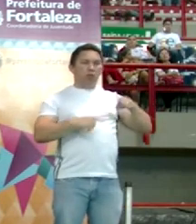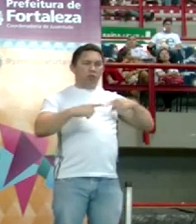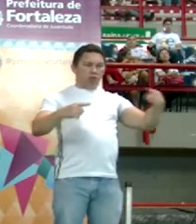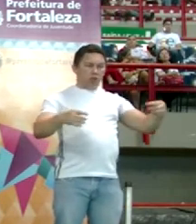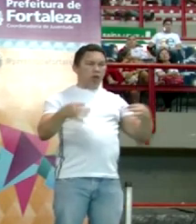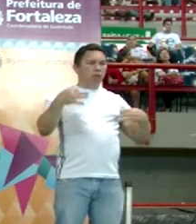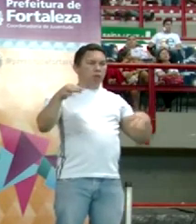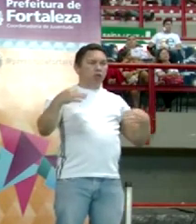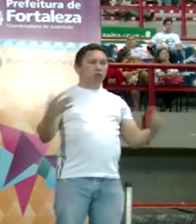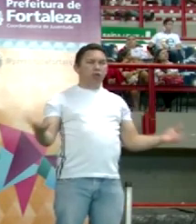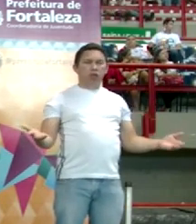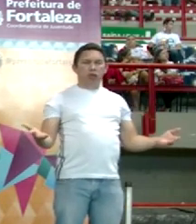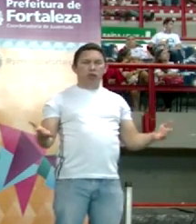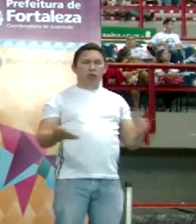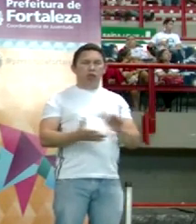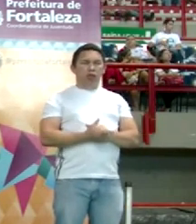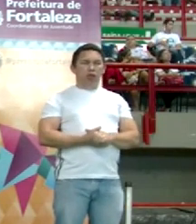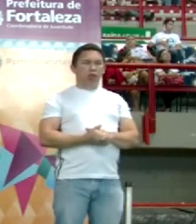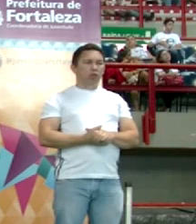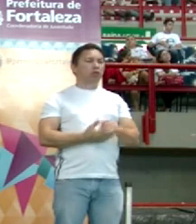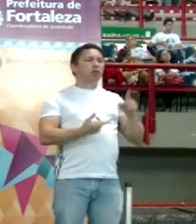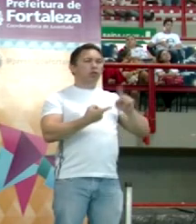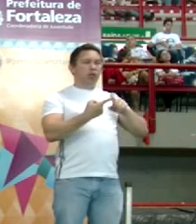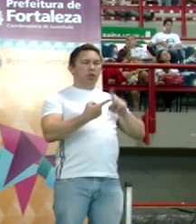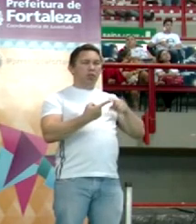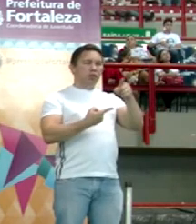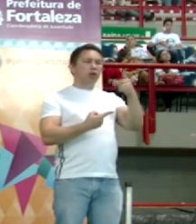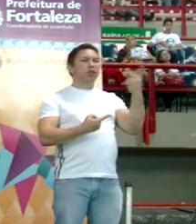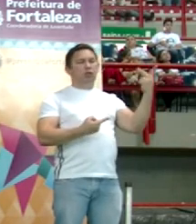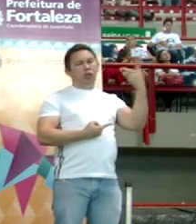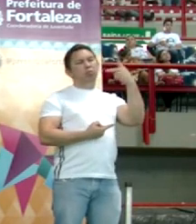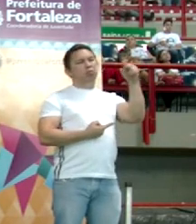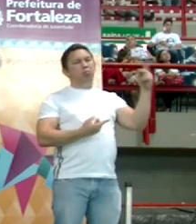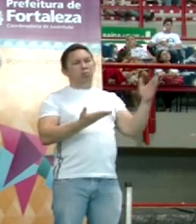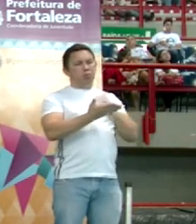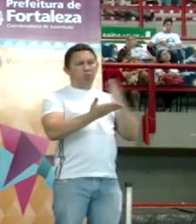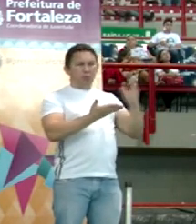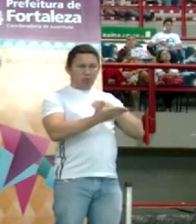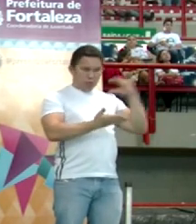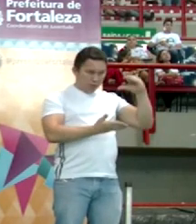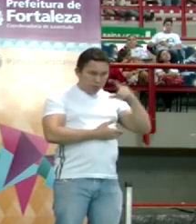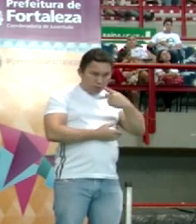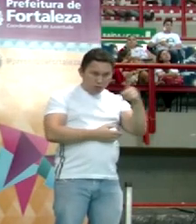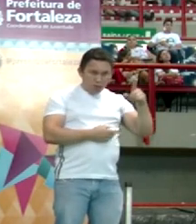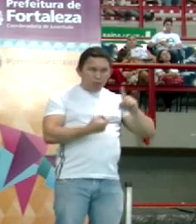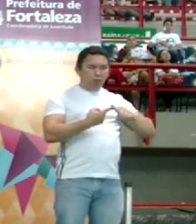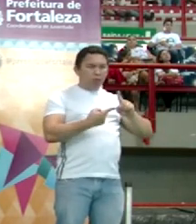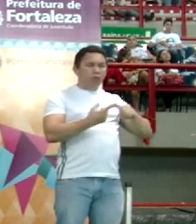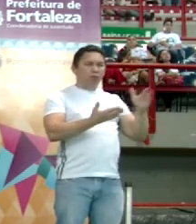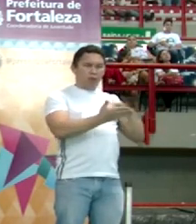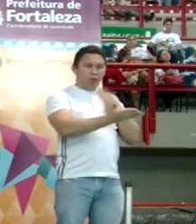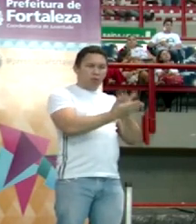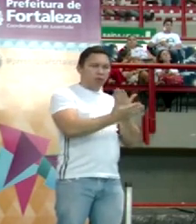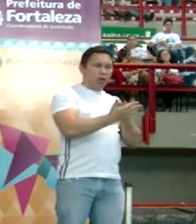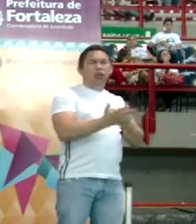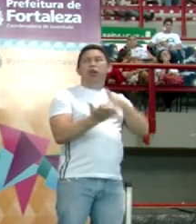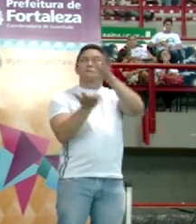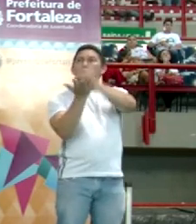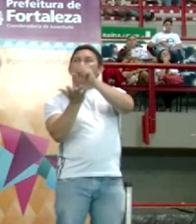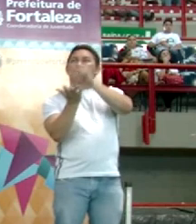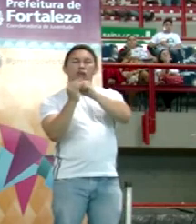na mão. Você tem seus livros em casa. Todo mundo tem livro em casa. Seus cadernos, suas